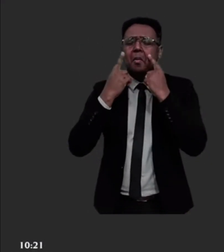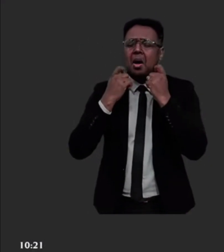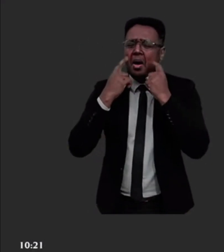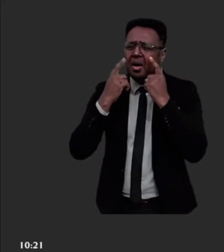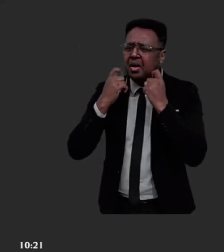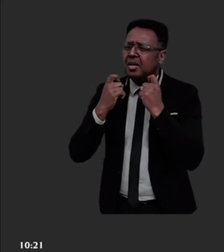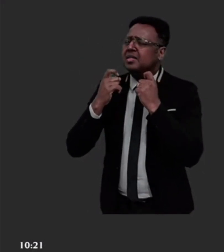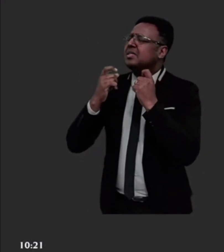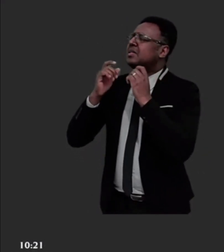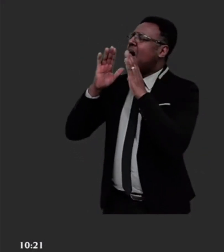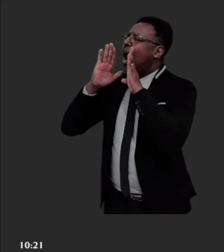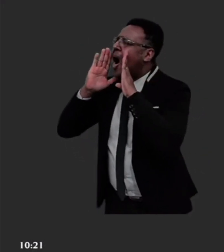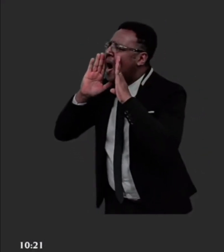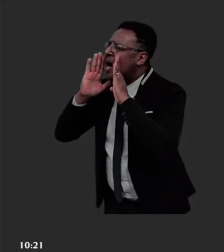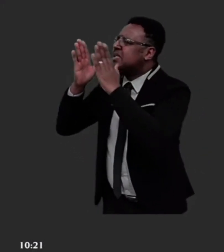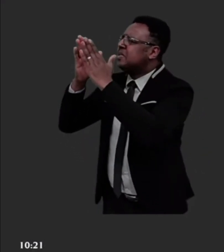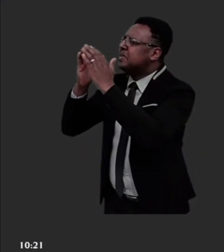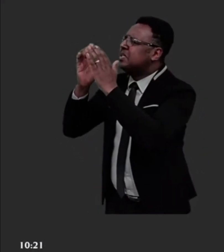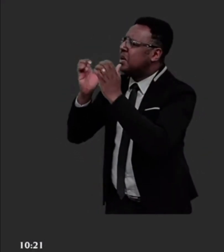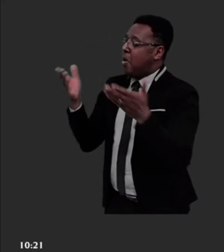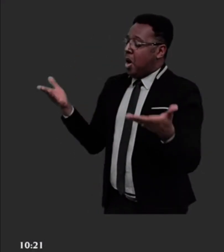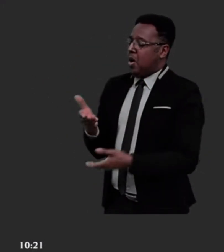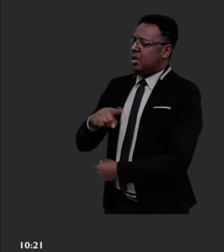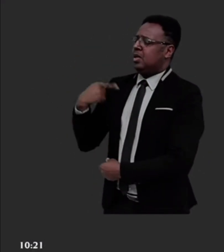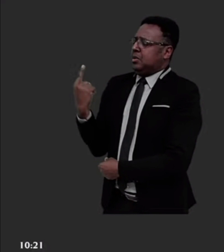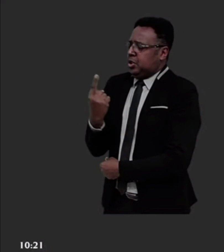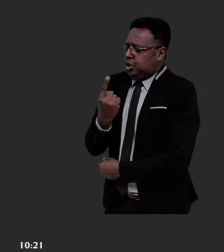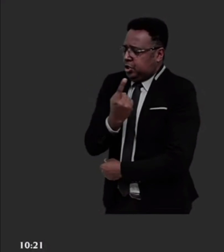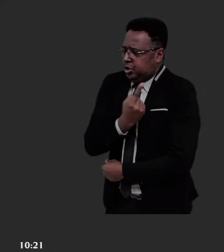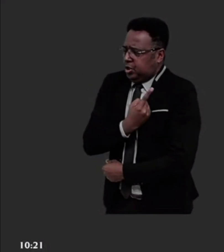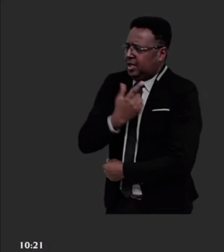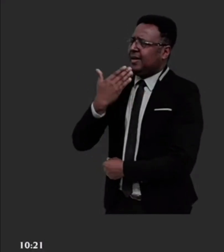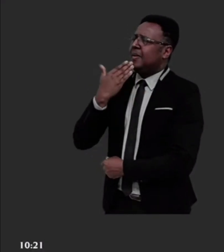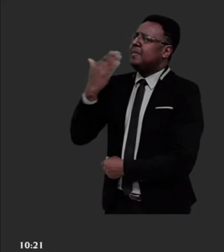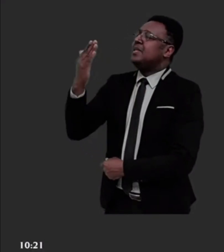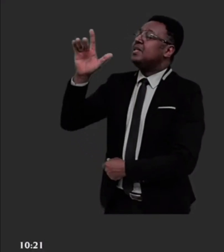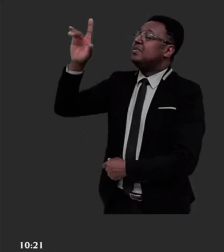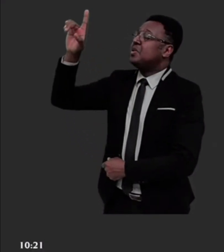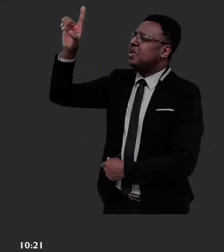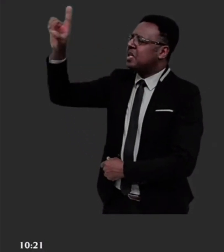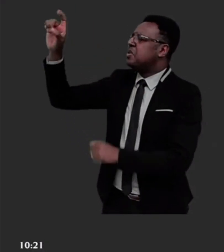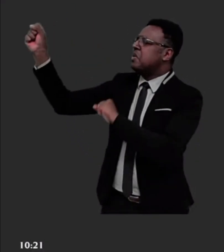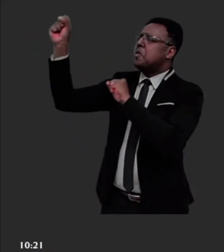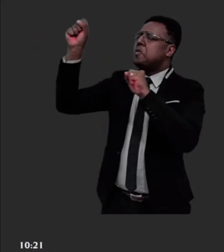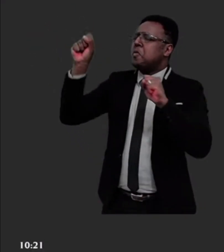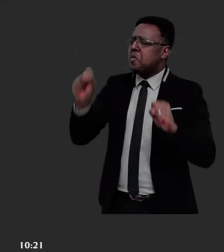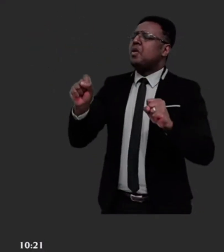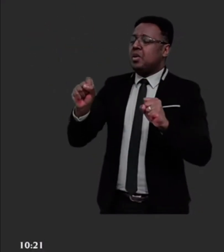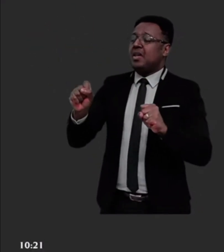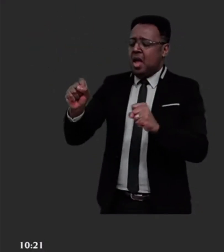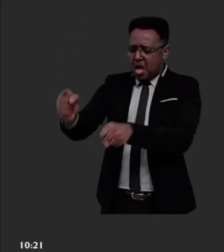a virtude e o poder da tua presença visite a terra neste momento,